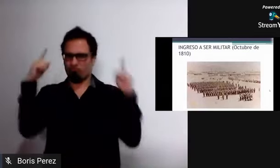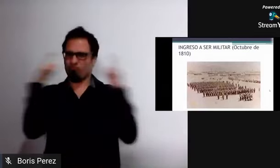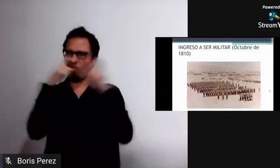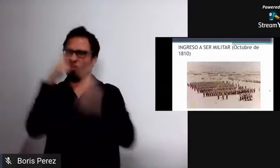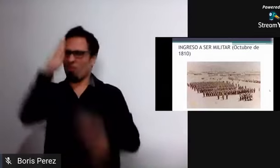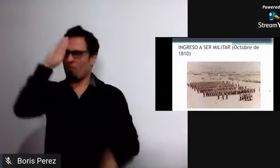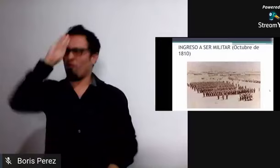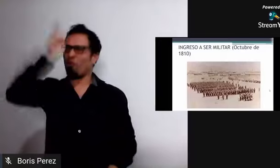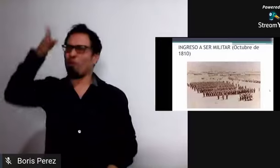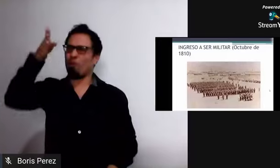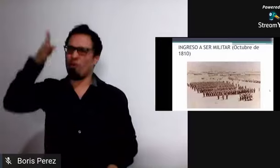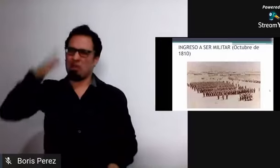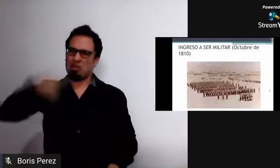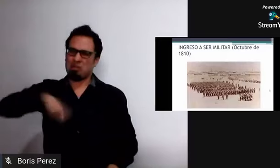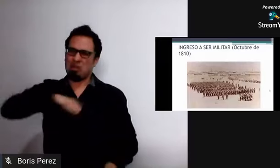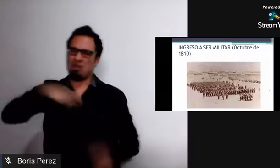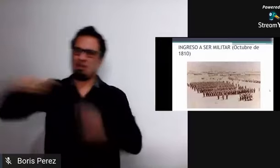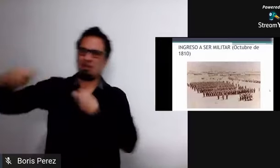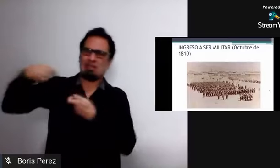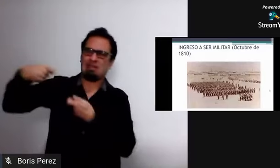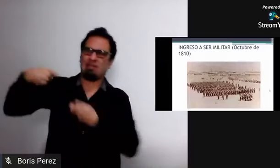formación, entonces Francisco